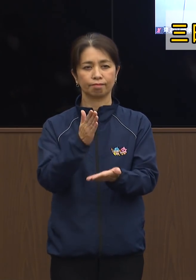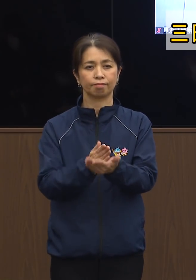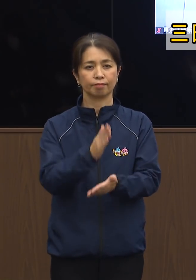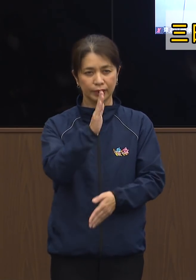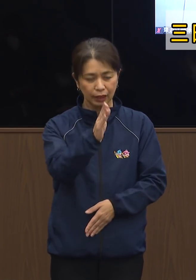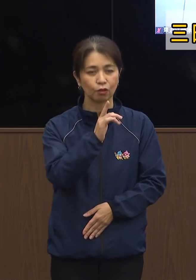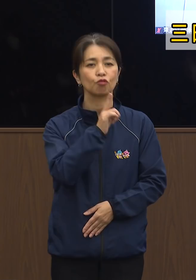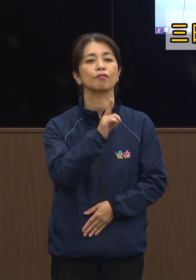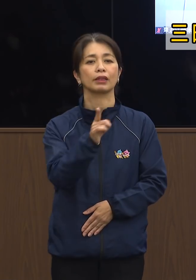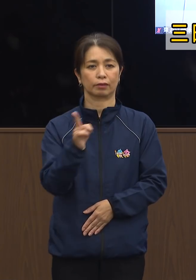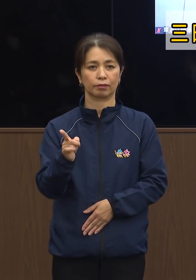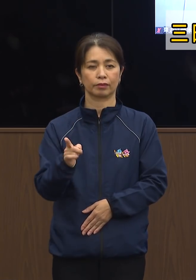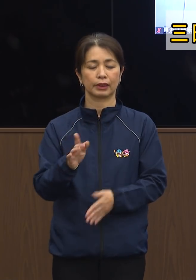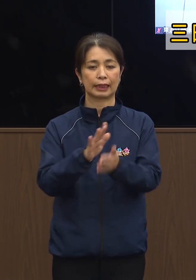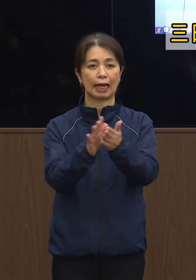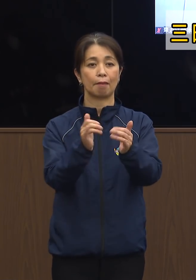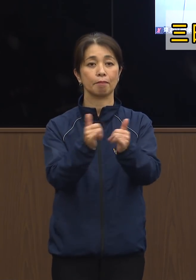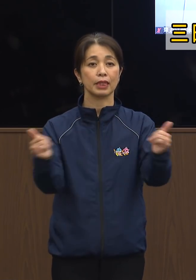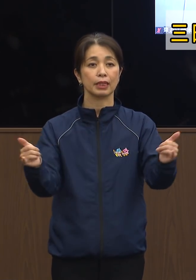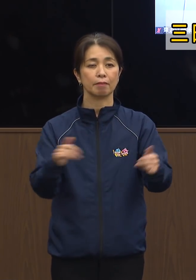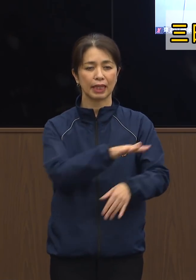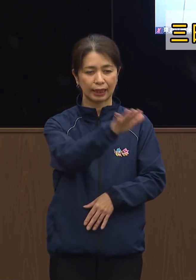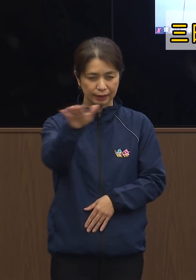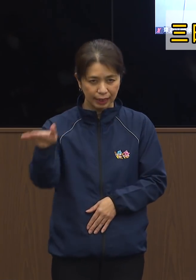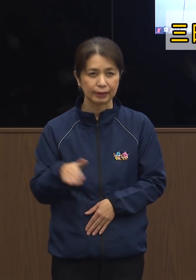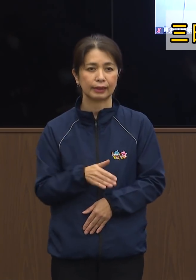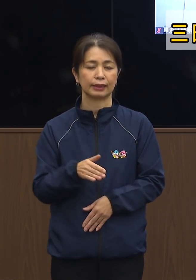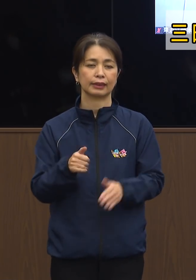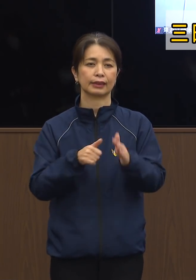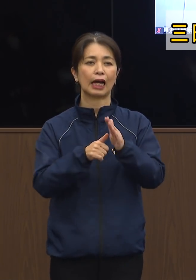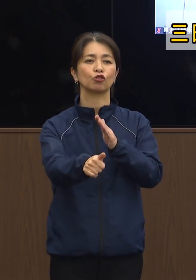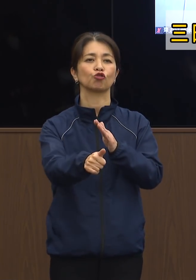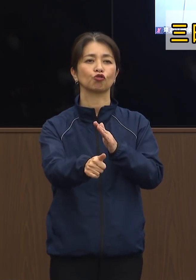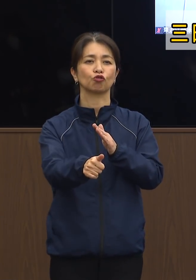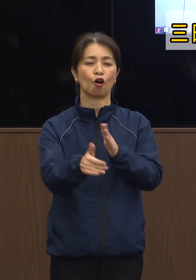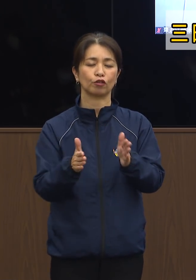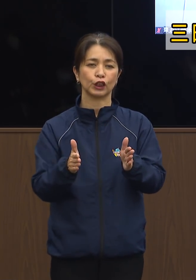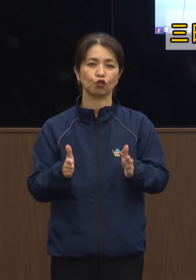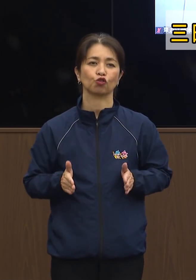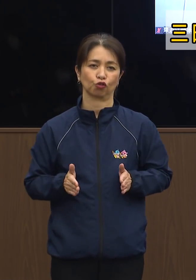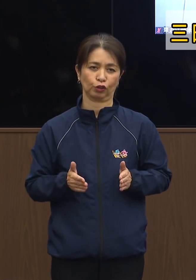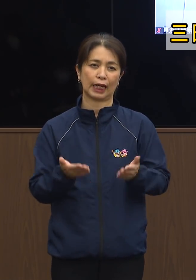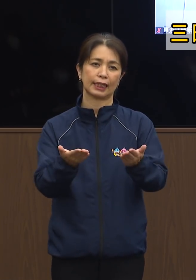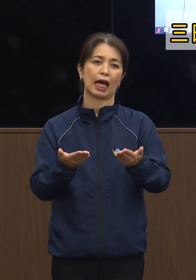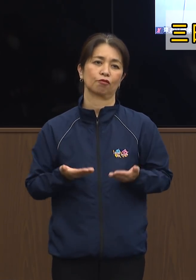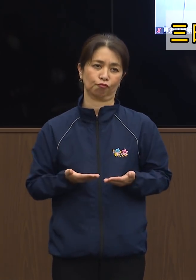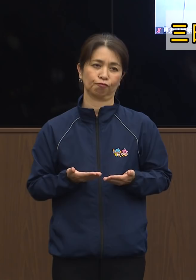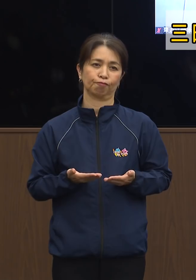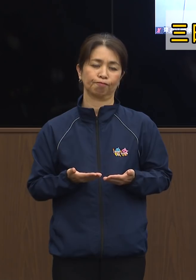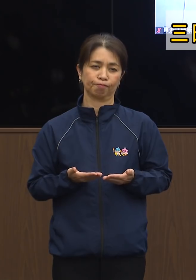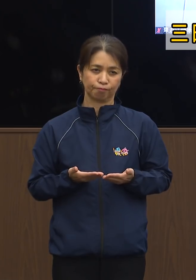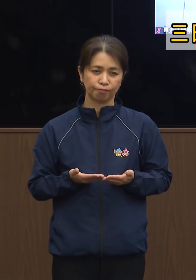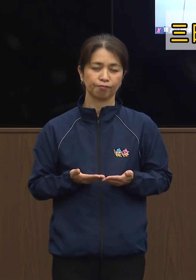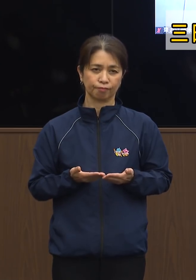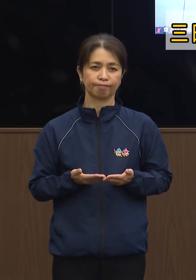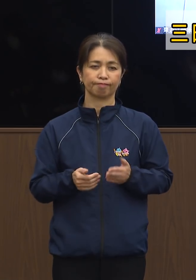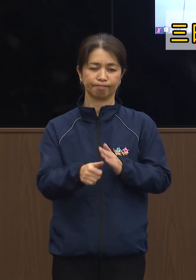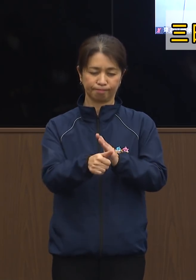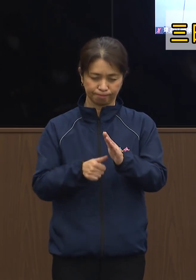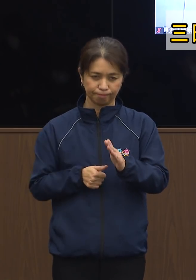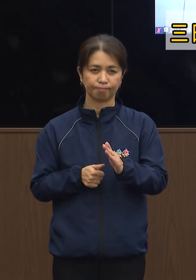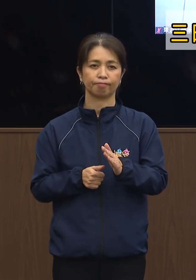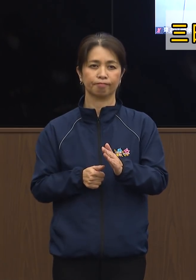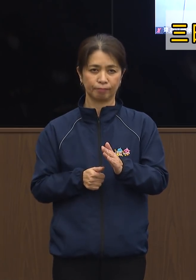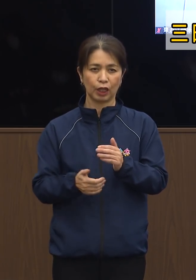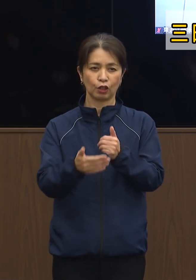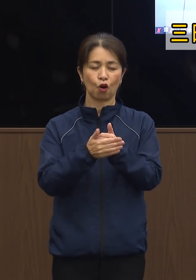すべての県民の皆様方に対し、外出を自粛していただきますよう、その協力について要請